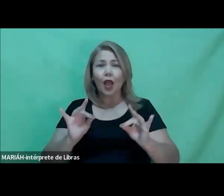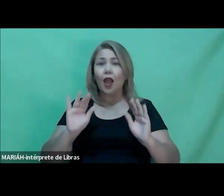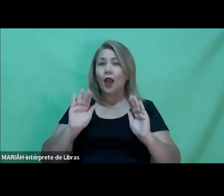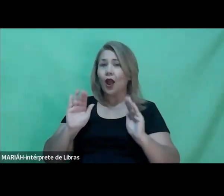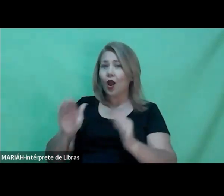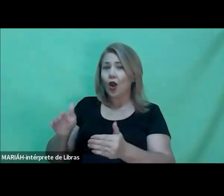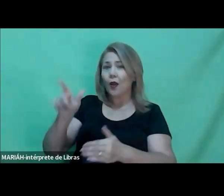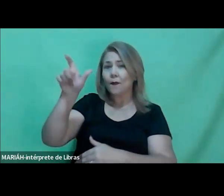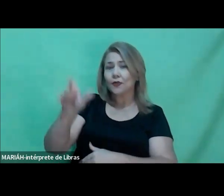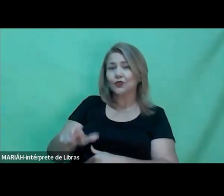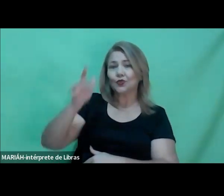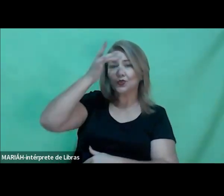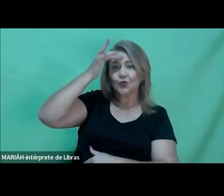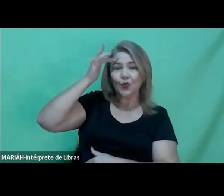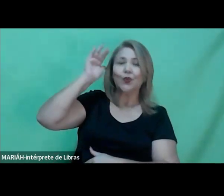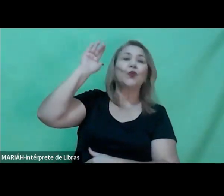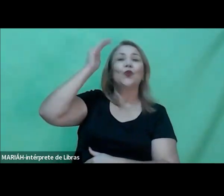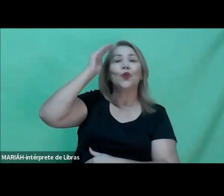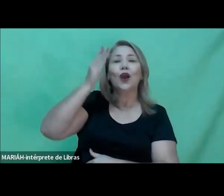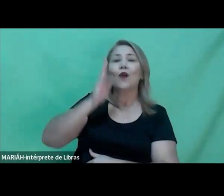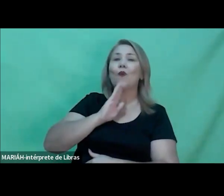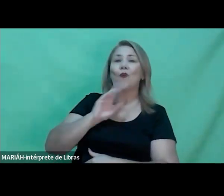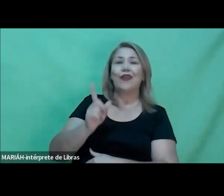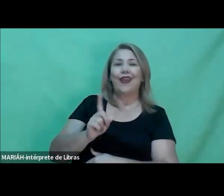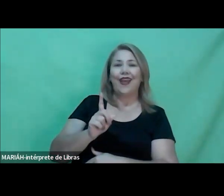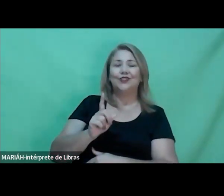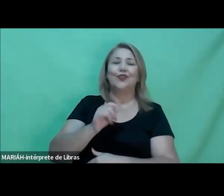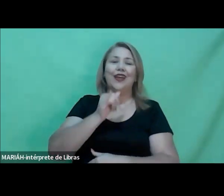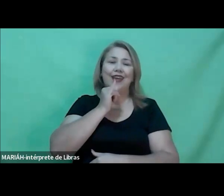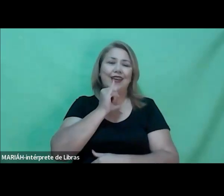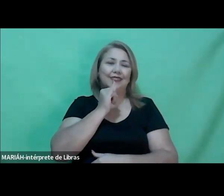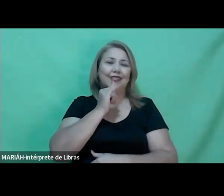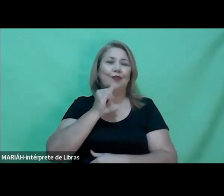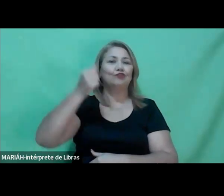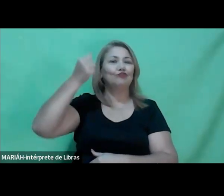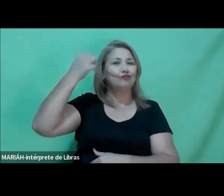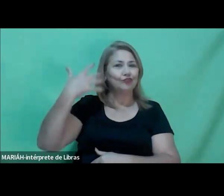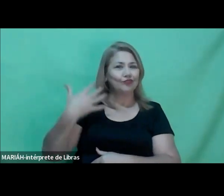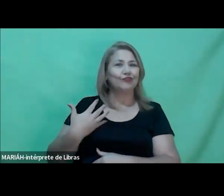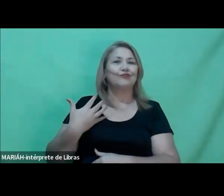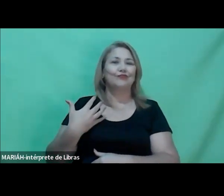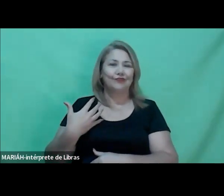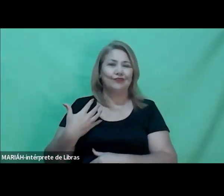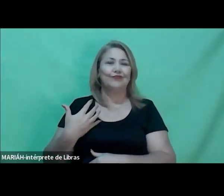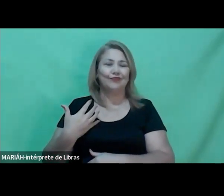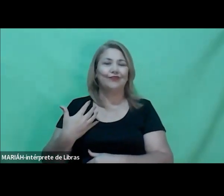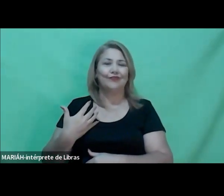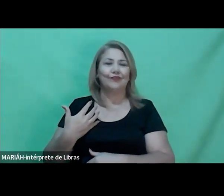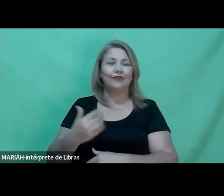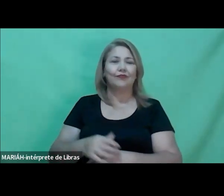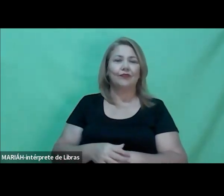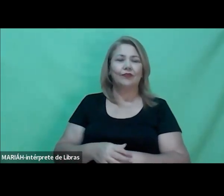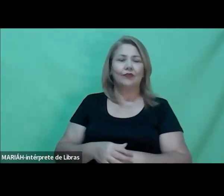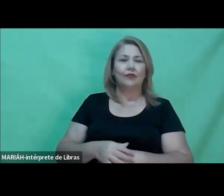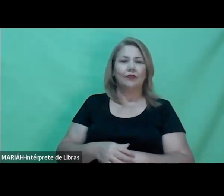ciegas desconocidas como fue el caso de la descripción contenida en la invitación a este webinario